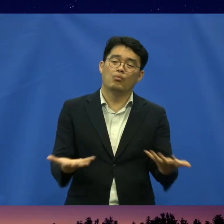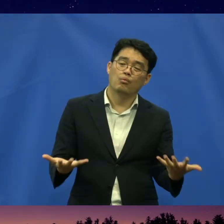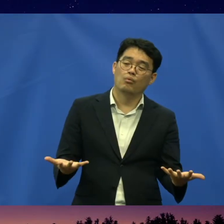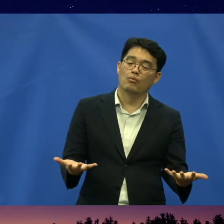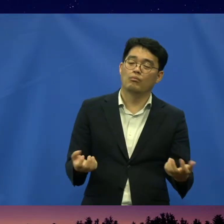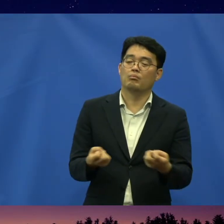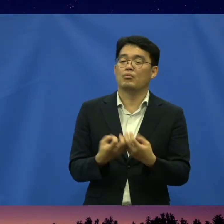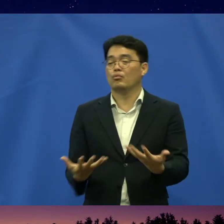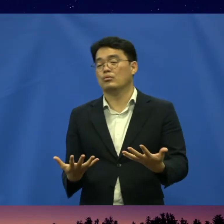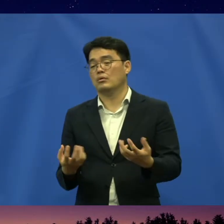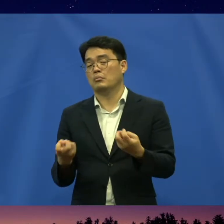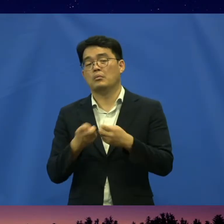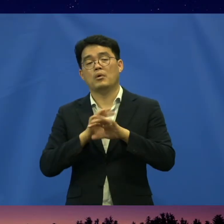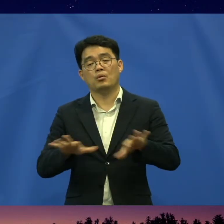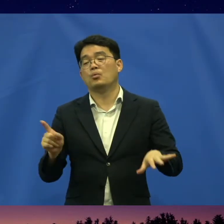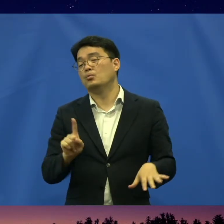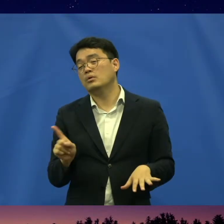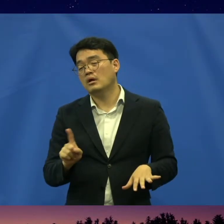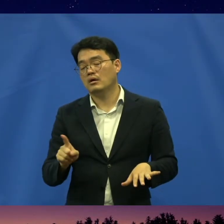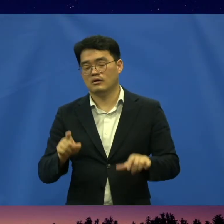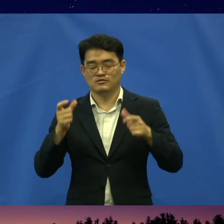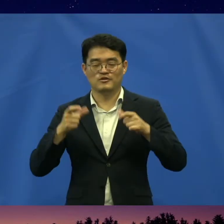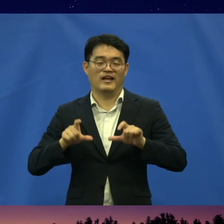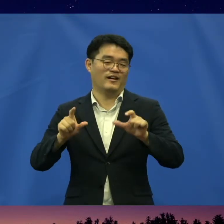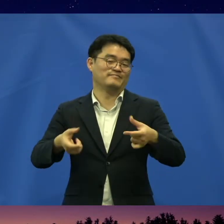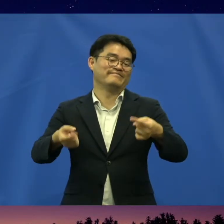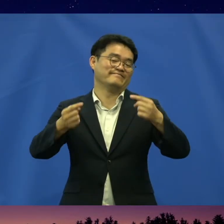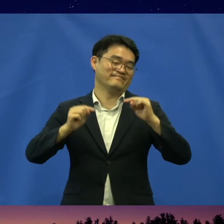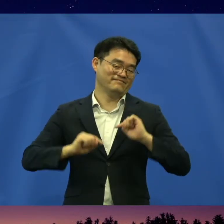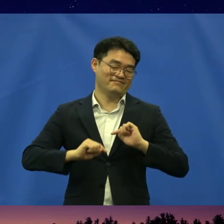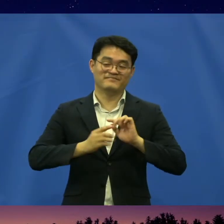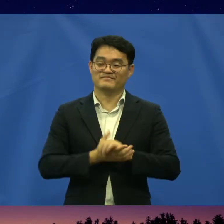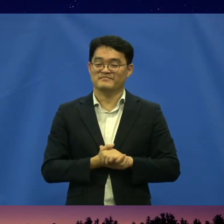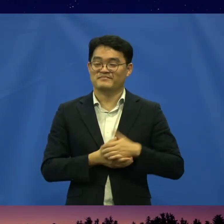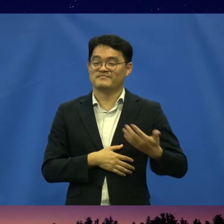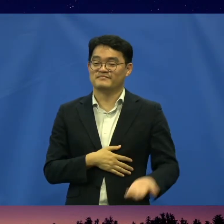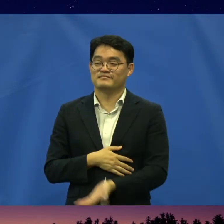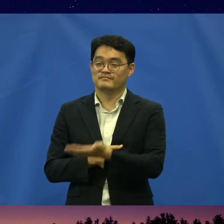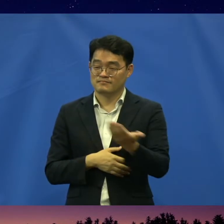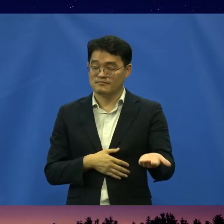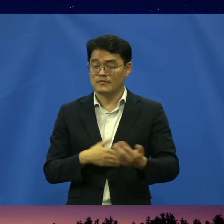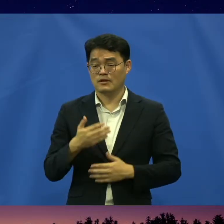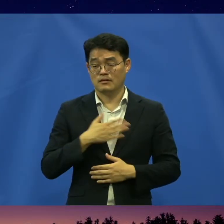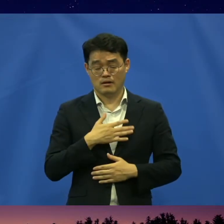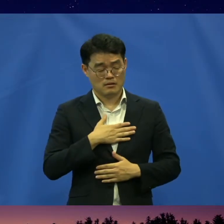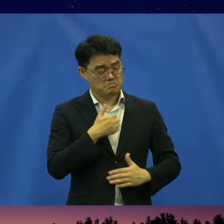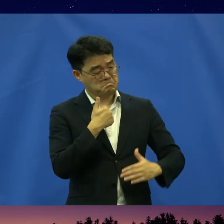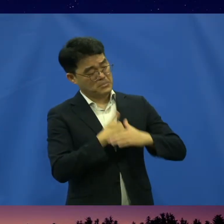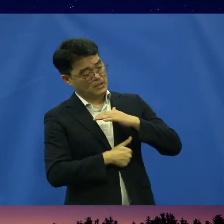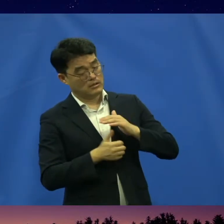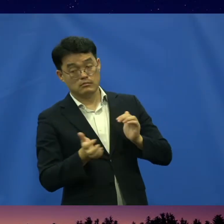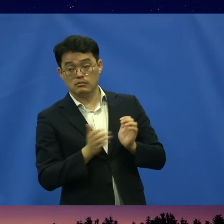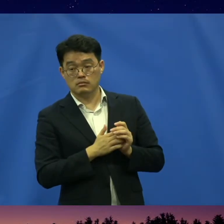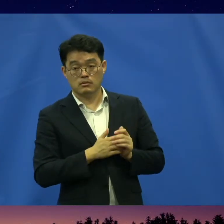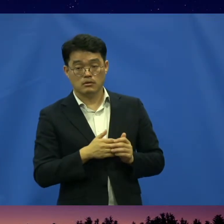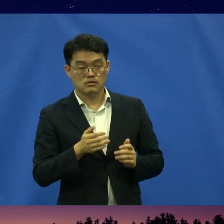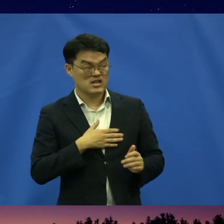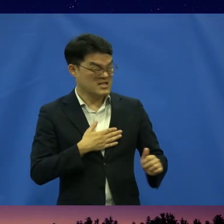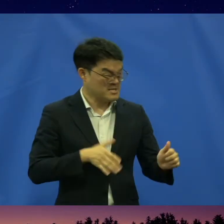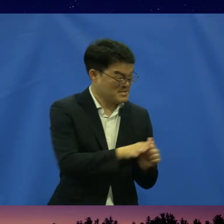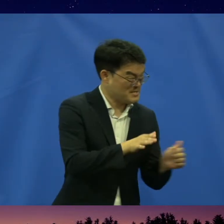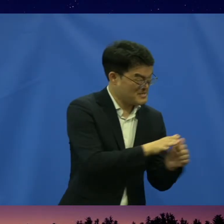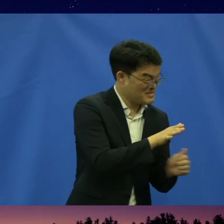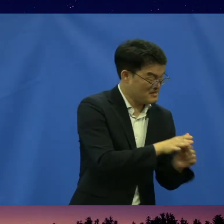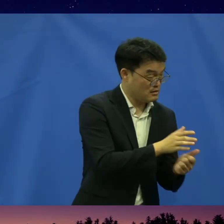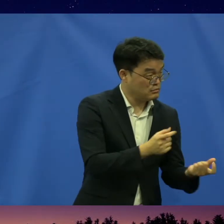소문이 기정사실화 되어버리고요. 내가 피해자로 그대로 남아있고, 내가 피해자인데 가해자처럼 되어 있고 말이에요. 말도 안 되는 정상모략에